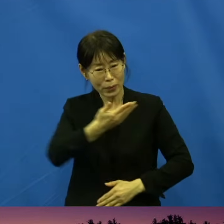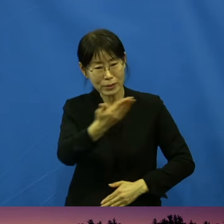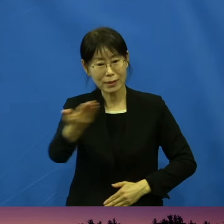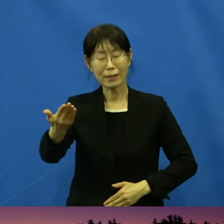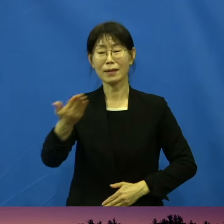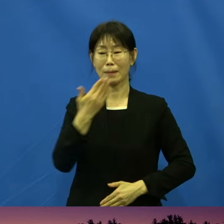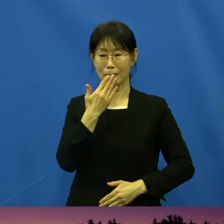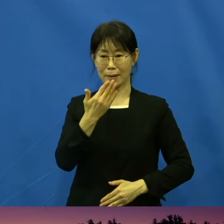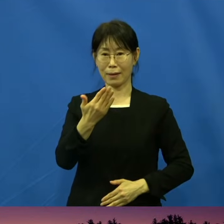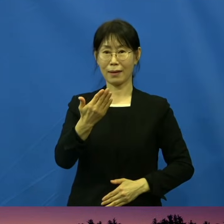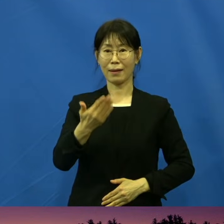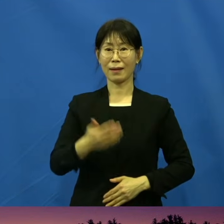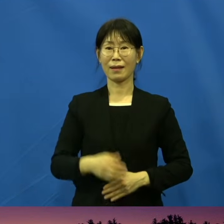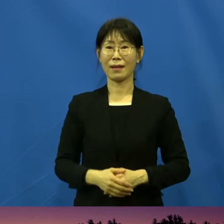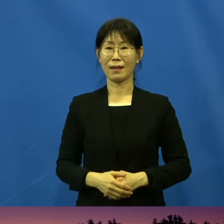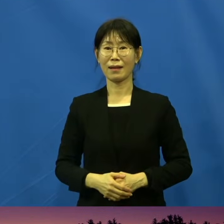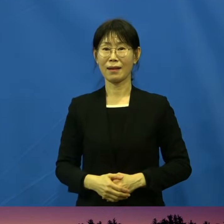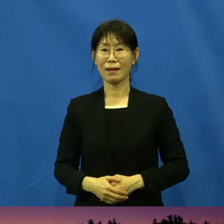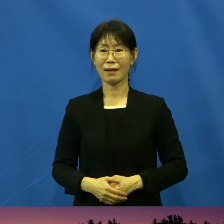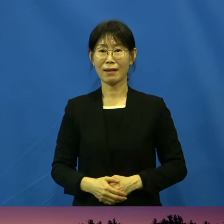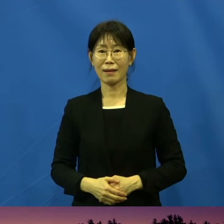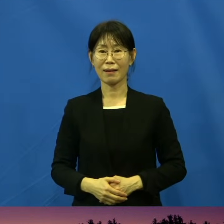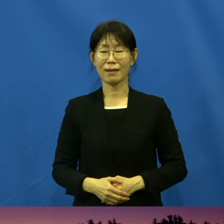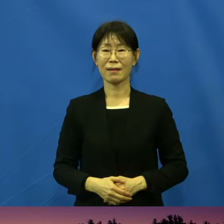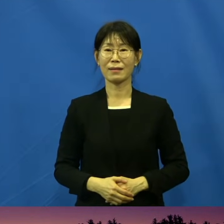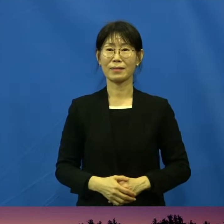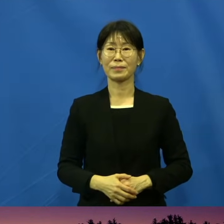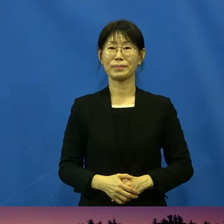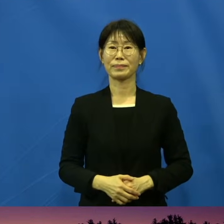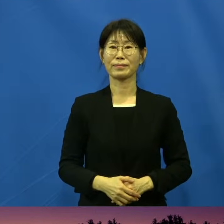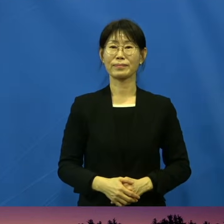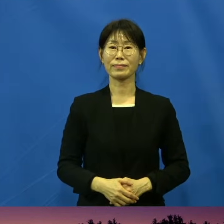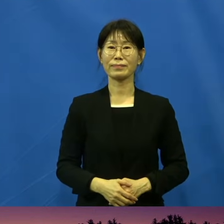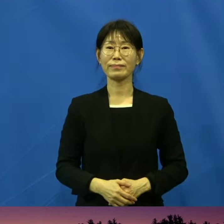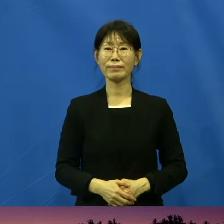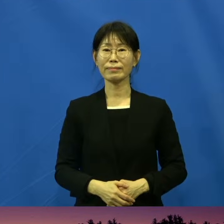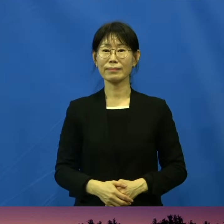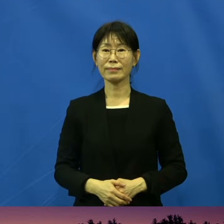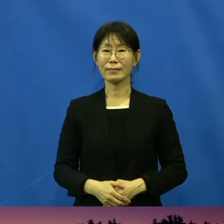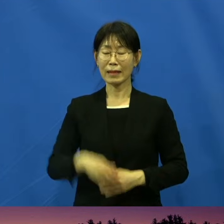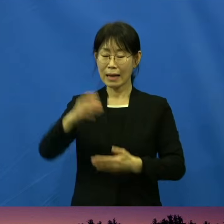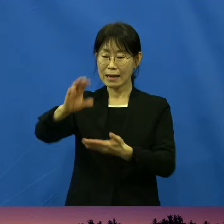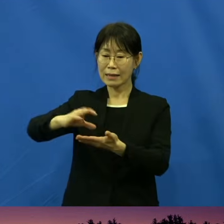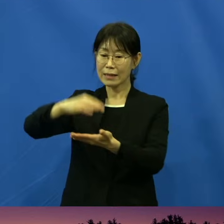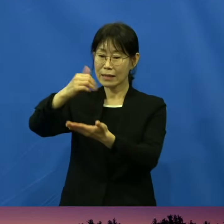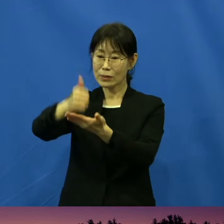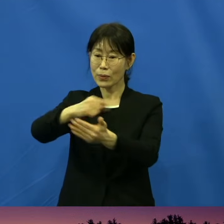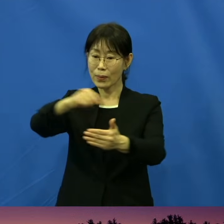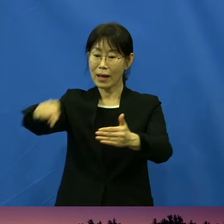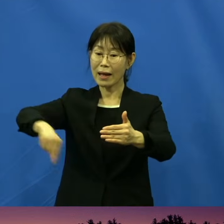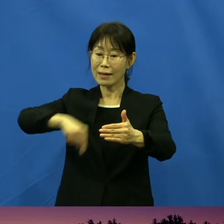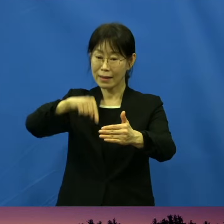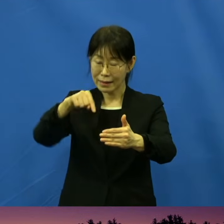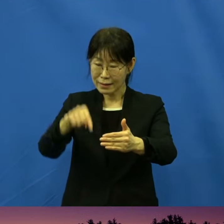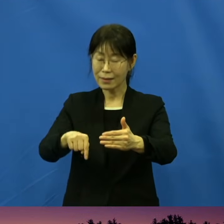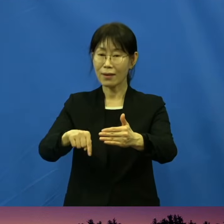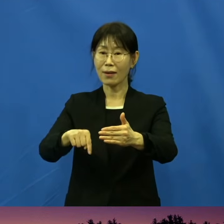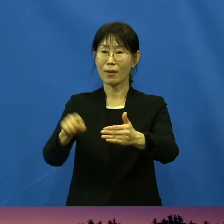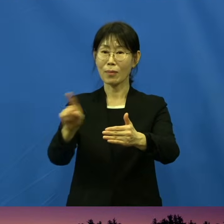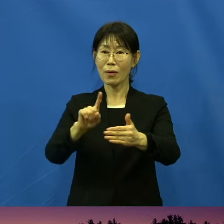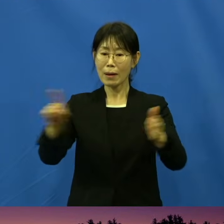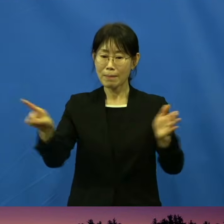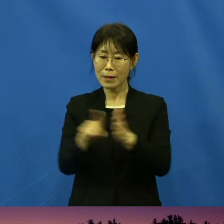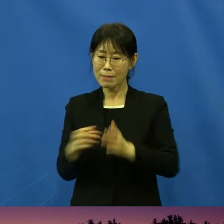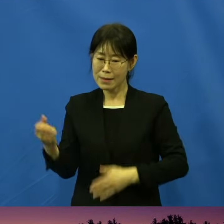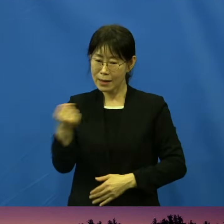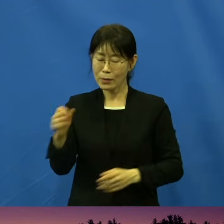그러지 않으면 다른 사람을 죽이는 일이라는 거예요. 여러분, 그리스도 안에서의 믿음으로